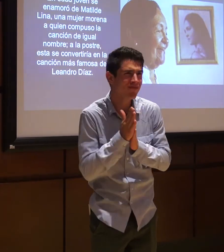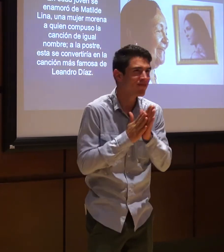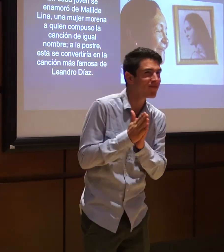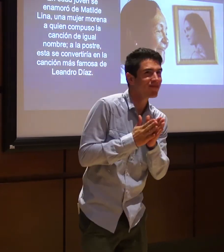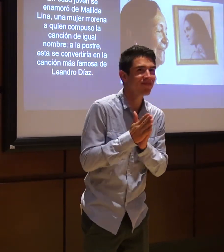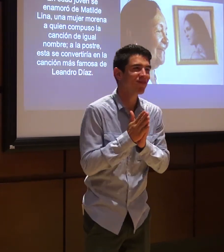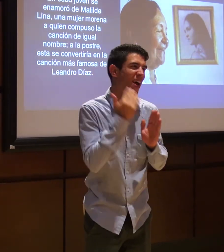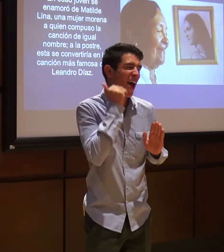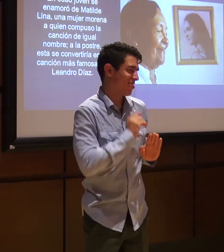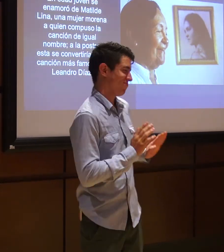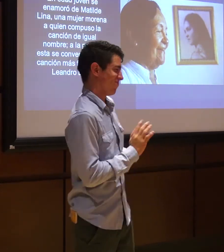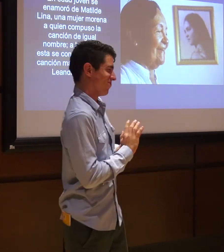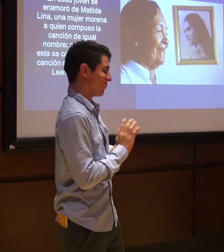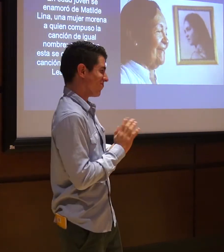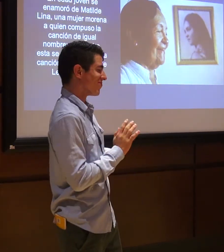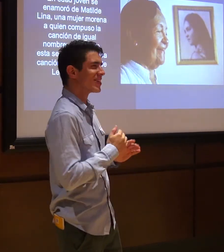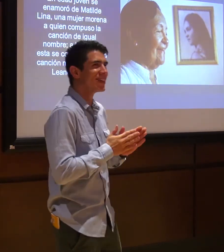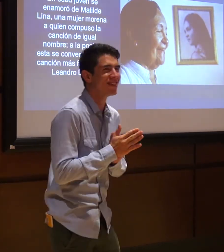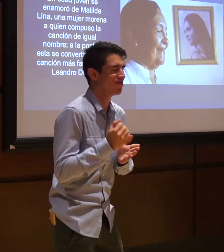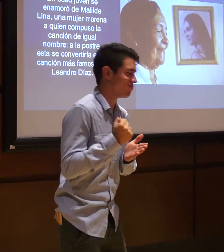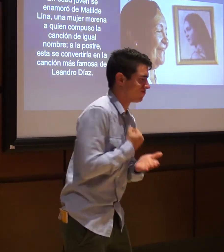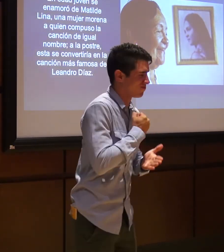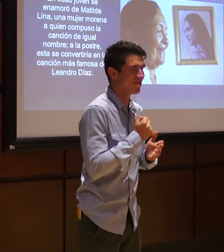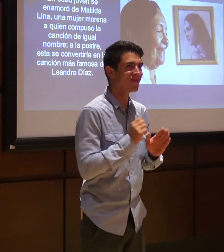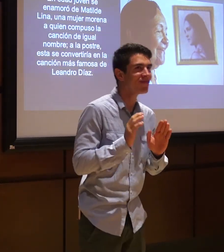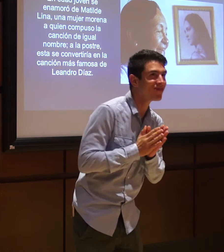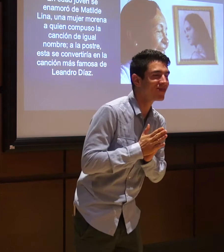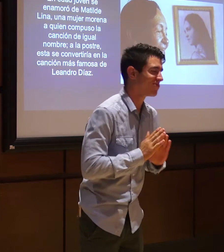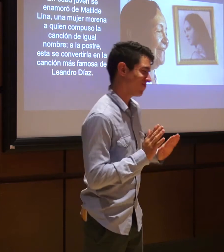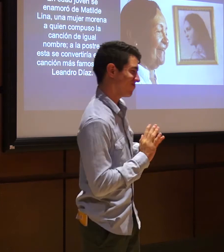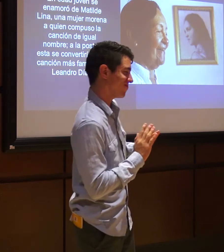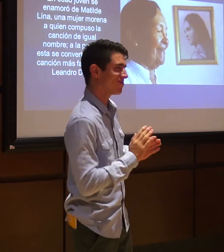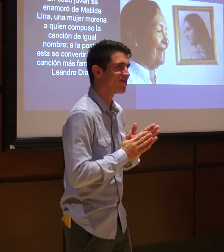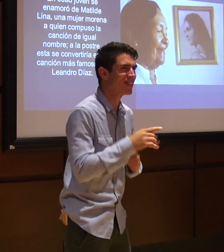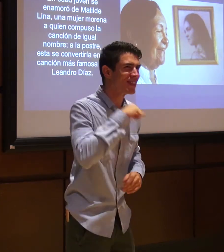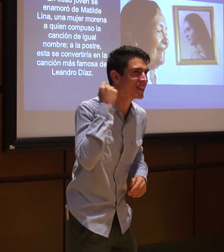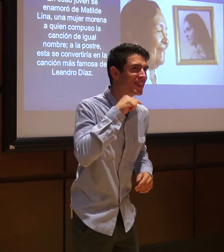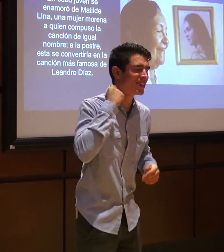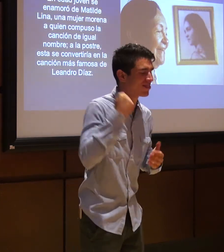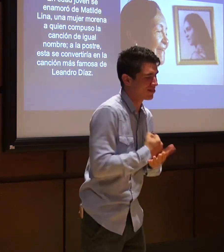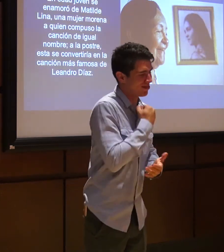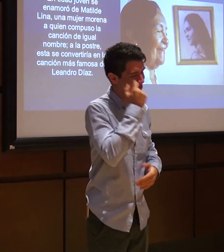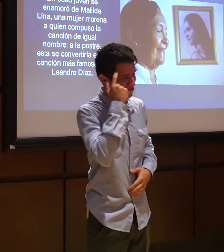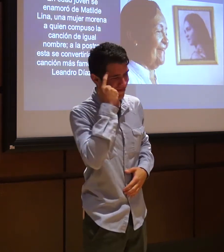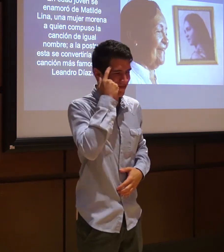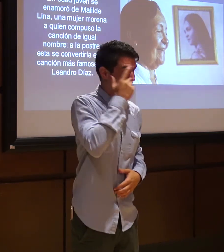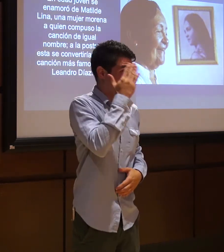inspiración. Intentó en varias ocasiones enamorarla, ella fue muy fuerte con él, no cedía ante los encantos que él le